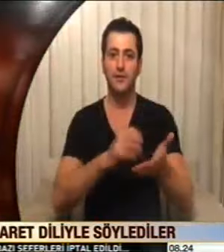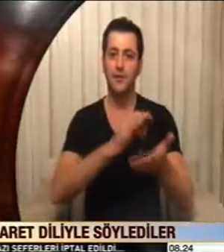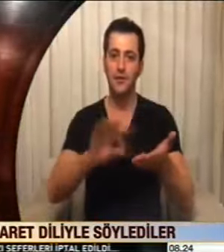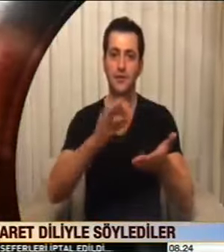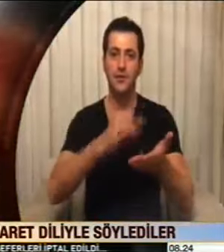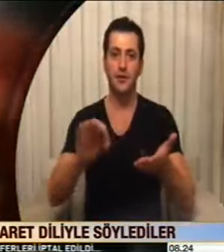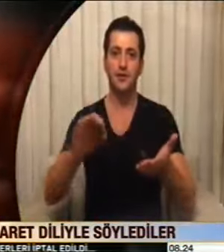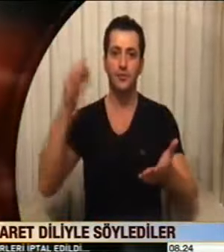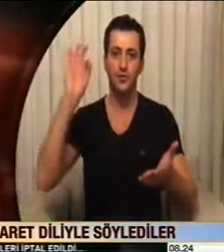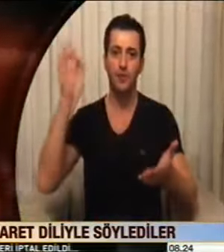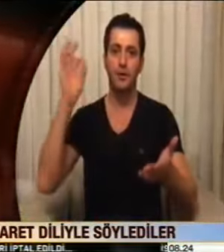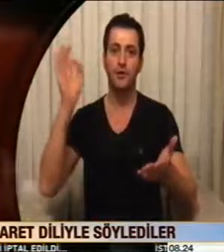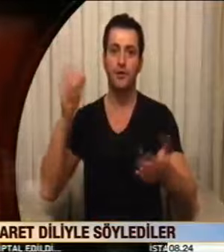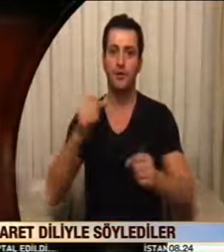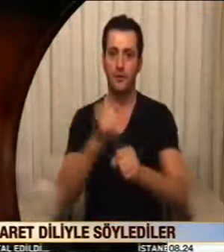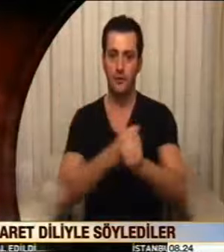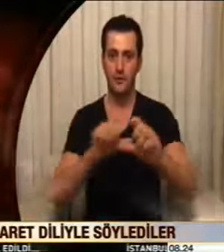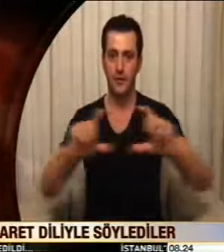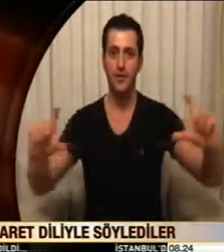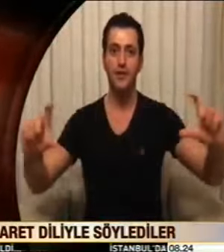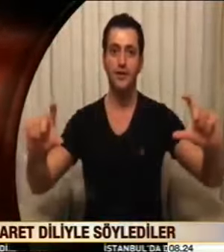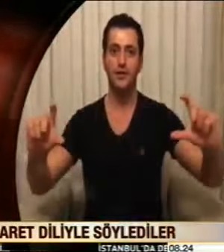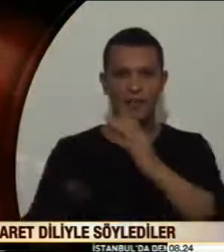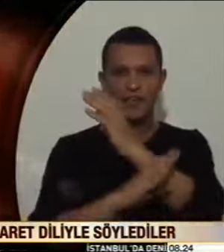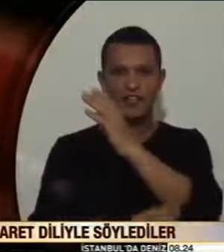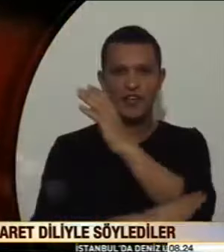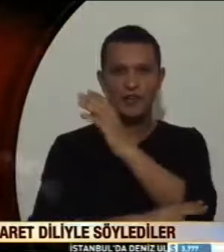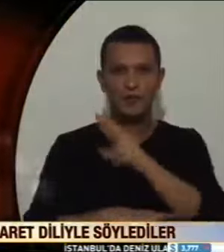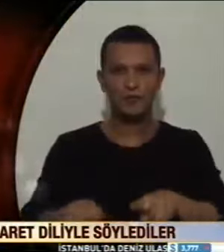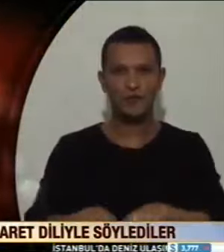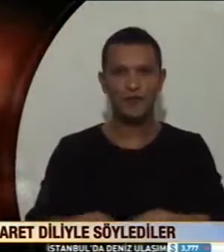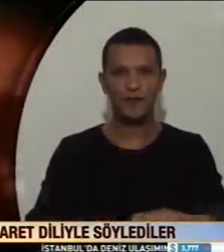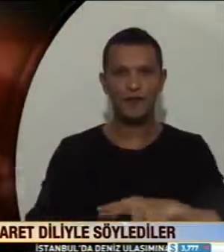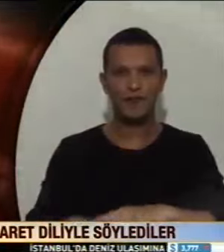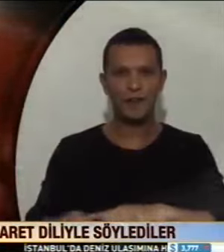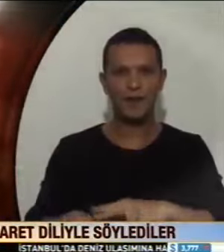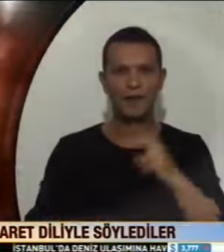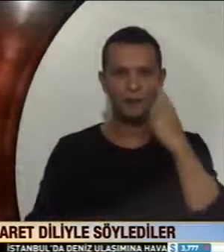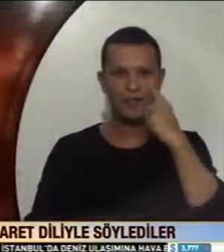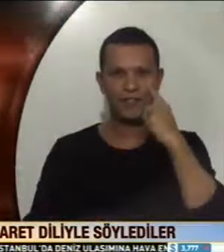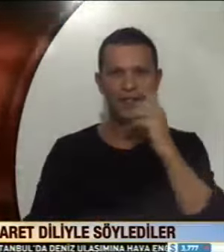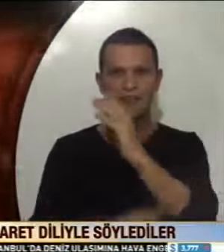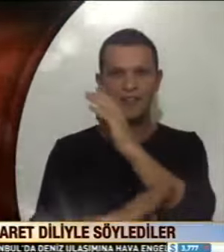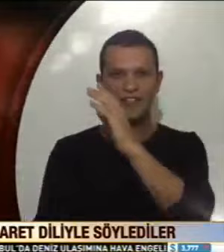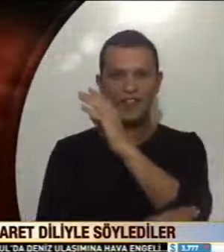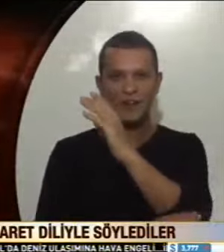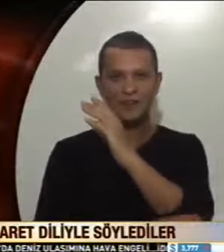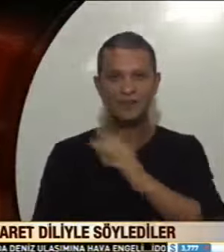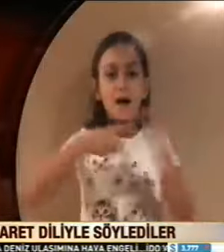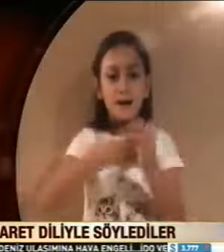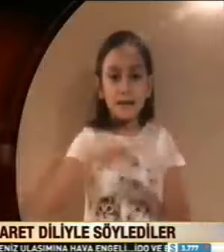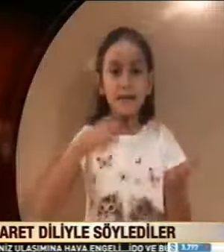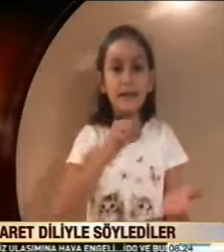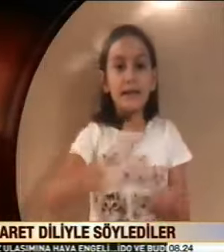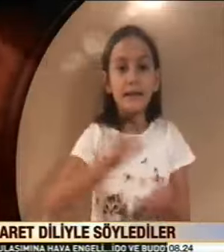adın yazılacak yüceler kaça. Yaşa Mustafa Kemal Paşa yaşa,